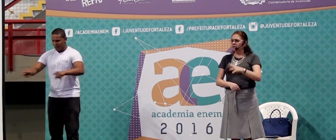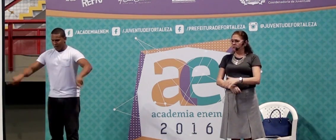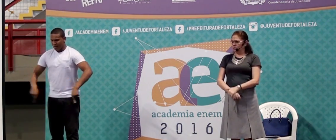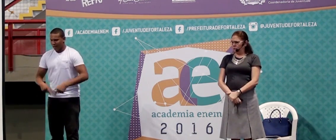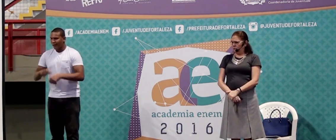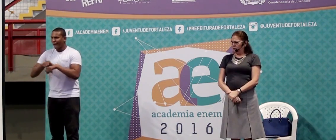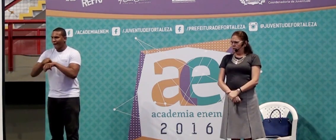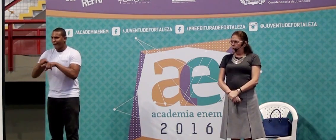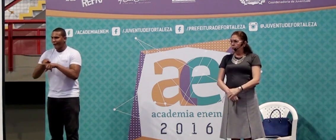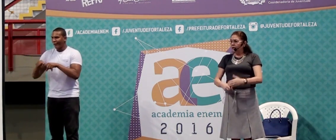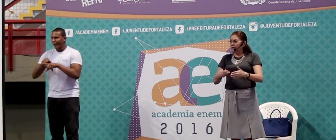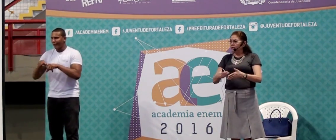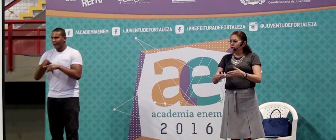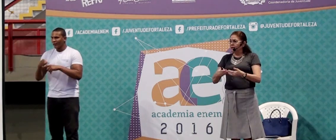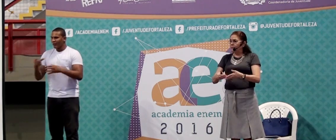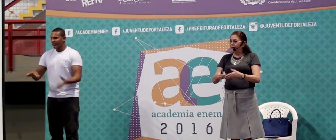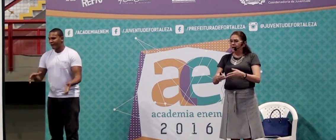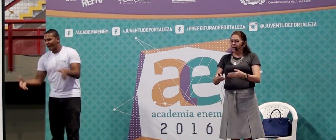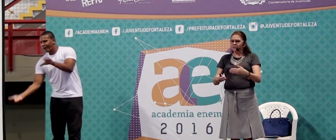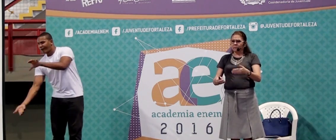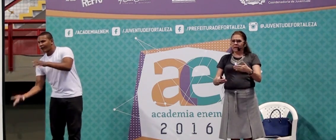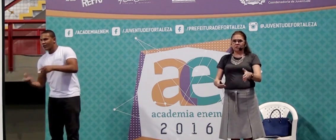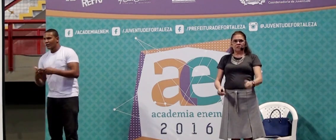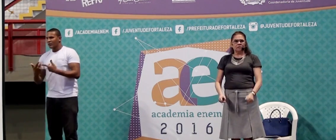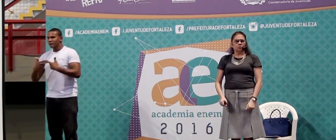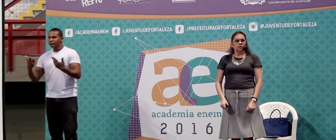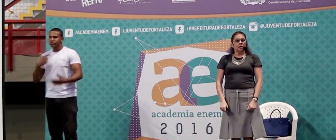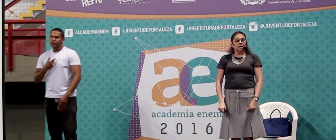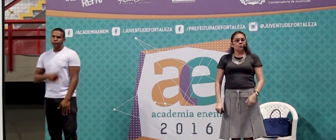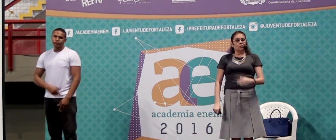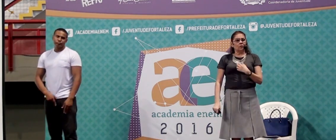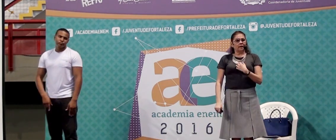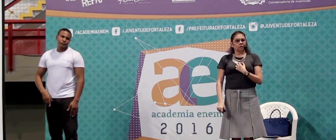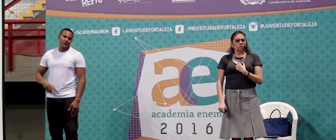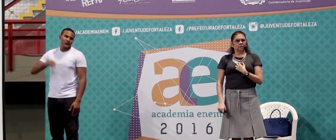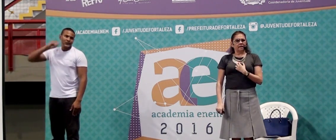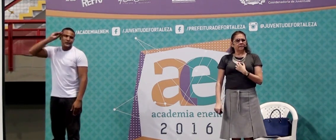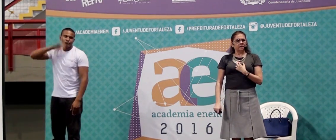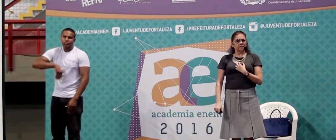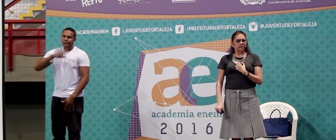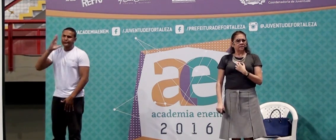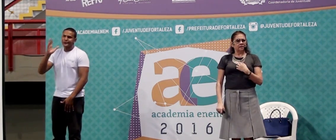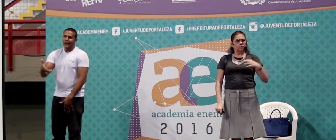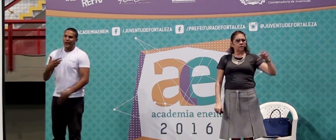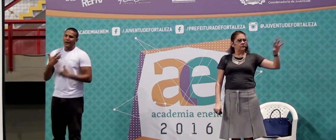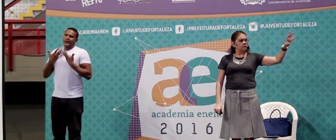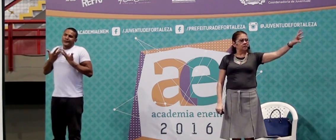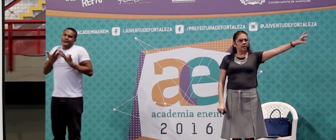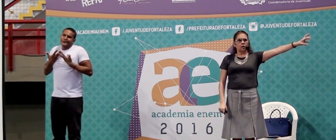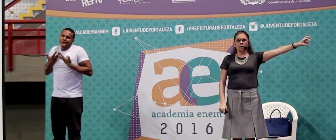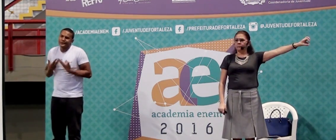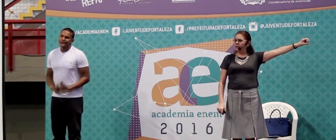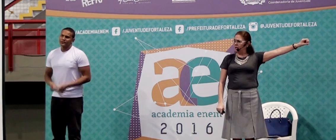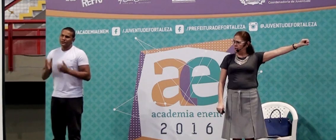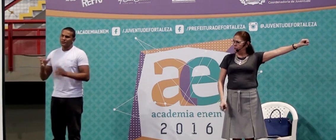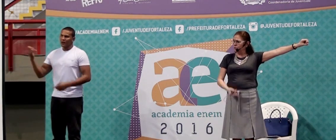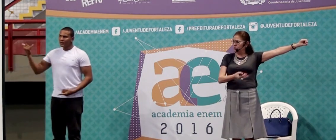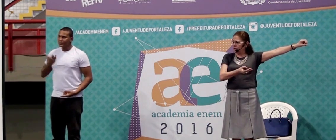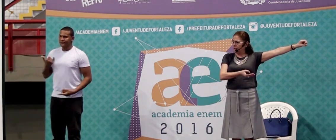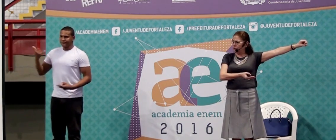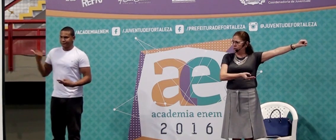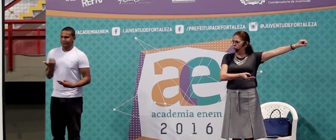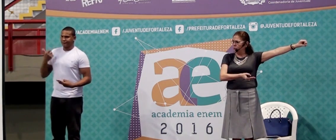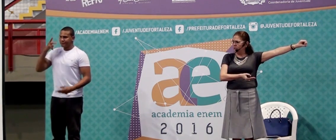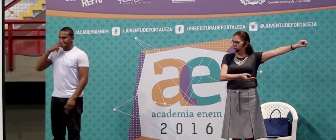aguente isso. Porque isso está para lá de batido. E o corretor tem a sensação que você copia